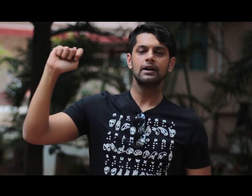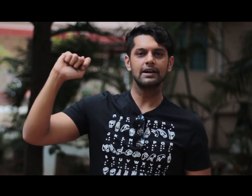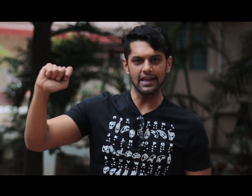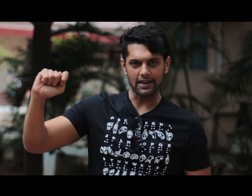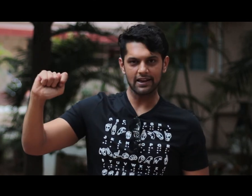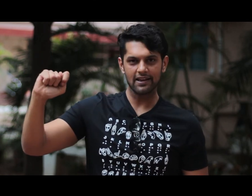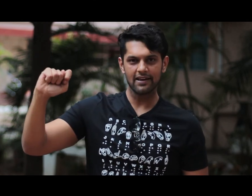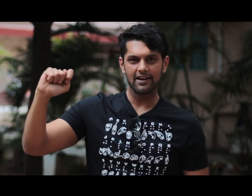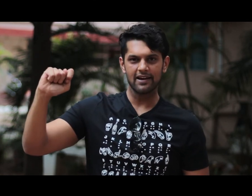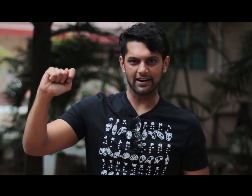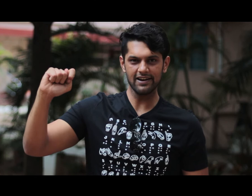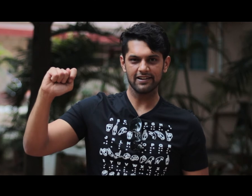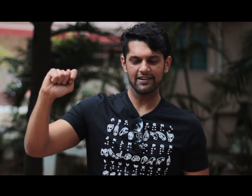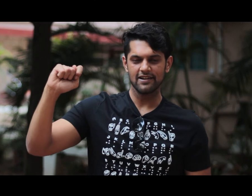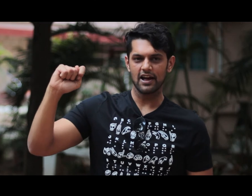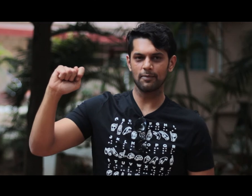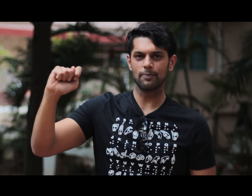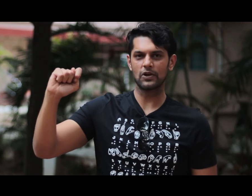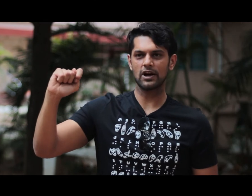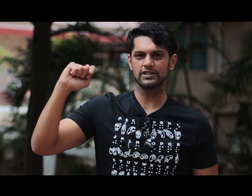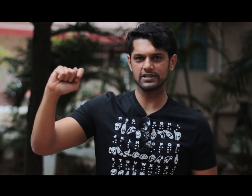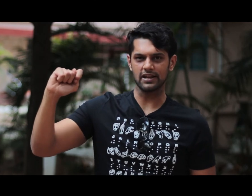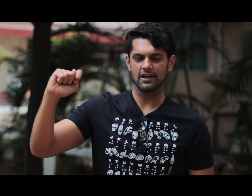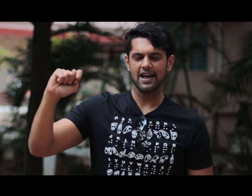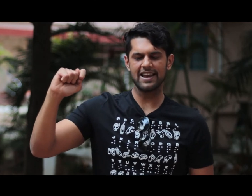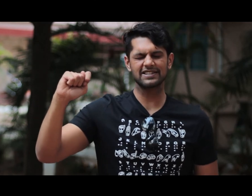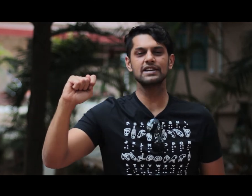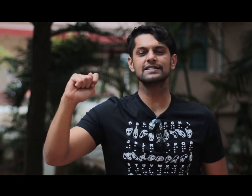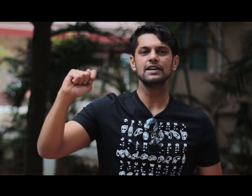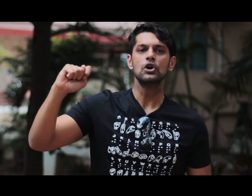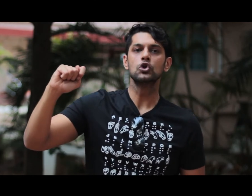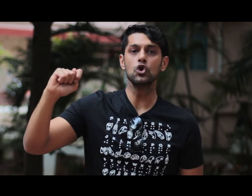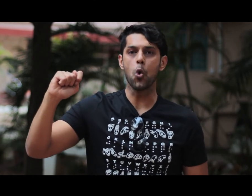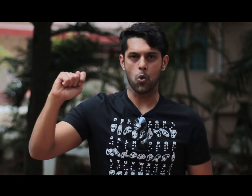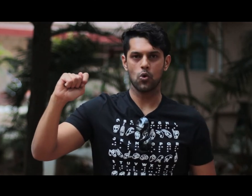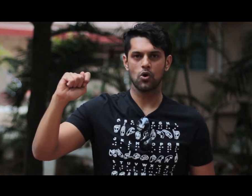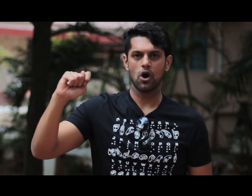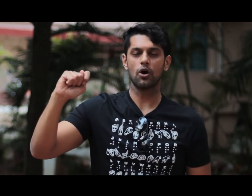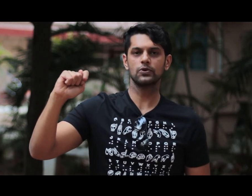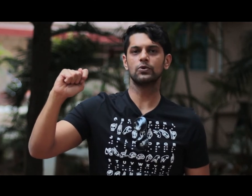ಟಿ ರೈಟ್ ಎಲ್ ಎಮ್ ಎನ್ ಓ ಪಿ ಕ್ಯೂ ಆರ್ ಎಸ್ ಟಿ ಆ್ಯಂಡ್ ನೆಕ್ಸ್ಟ್ ಇಸ್ ಯು ಹೌ ಯು ರೈಟ್ ಅ